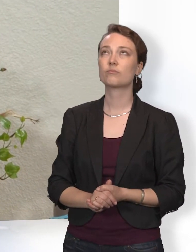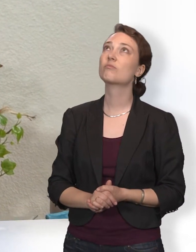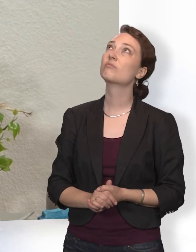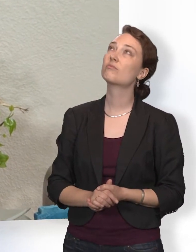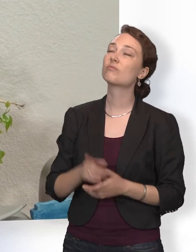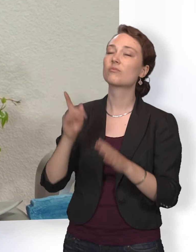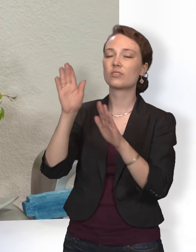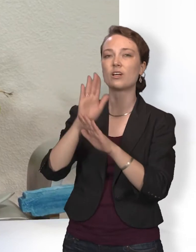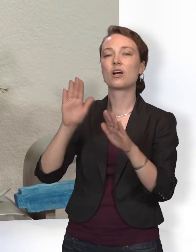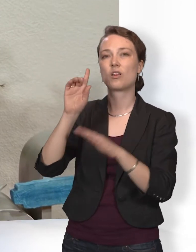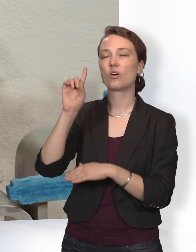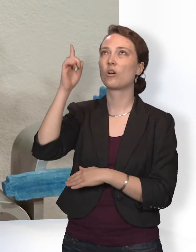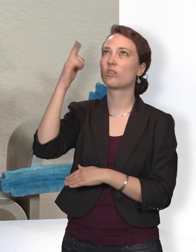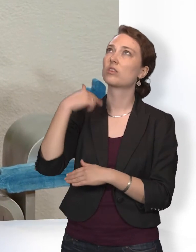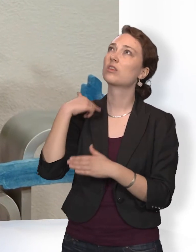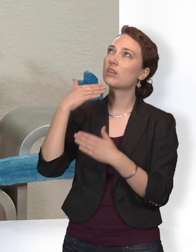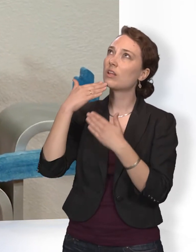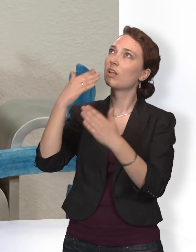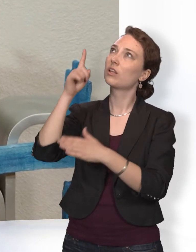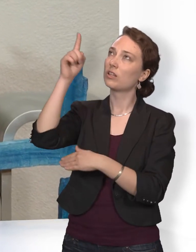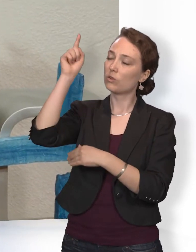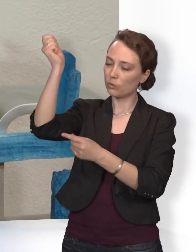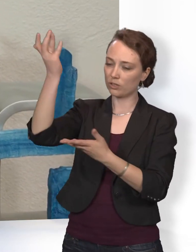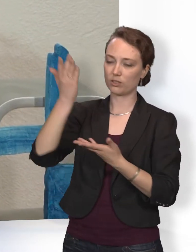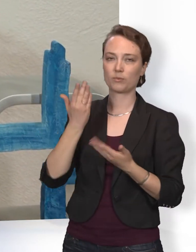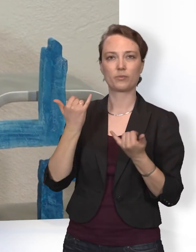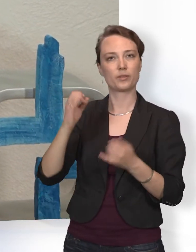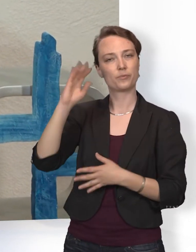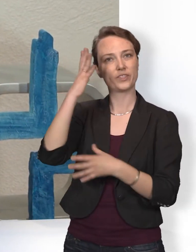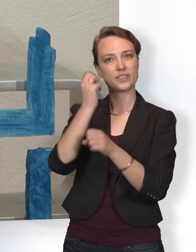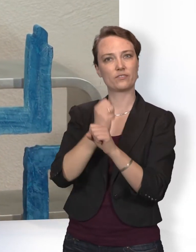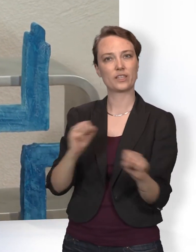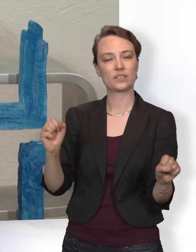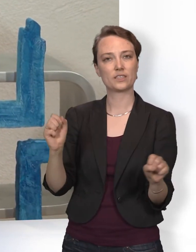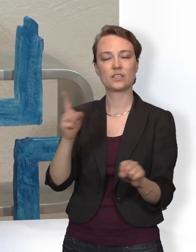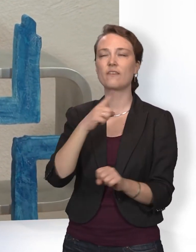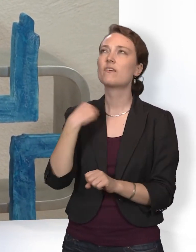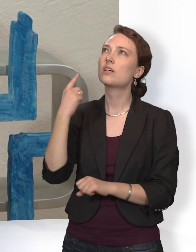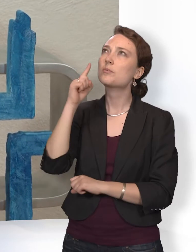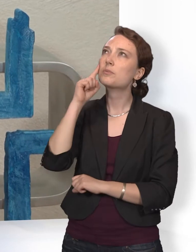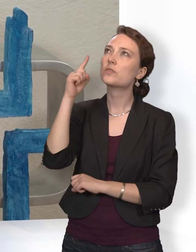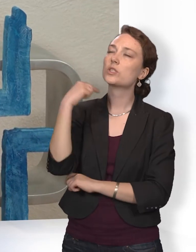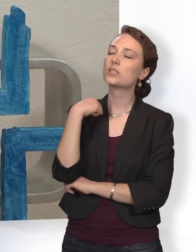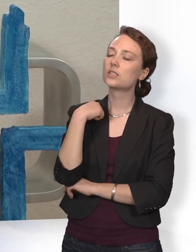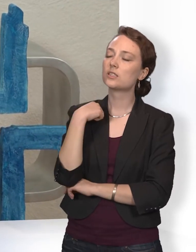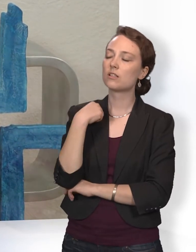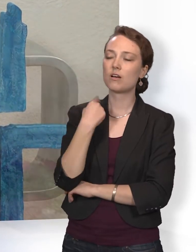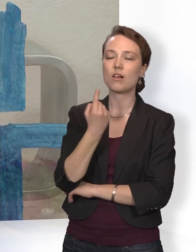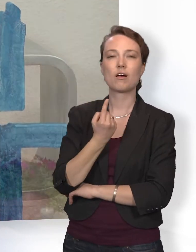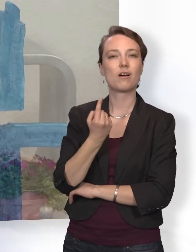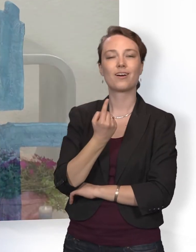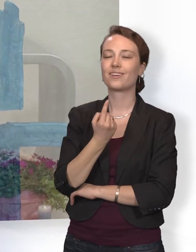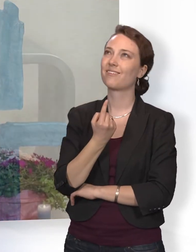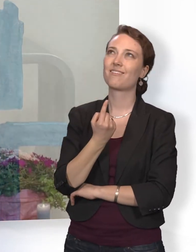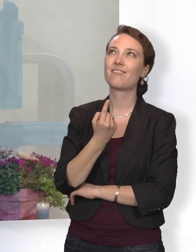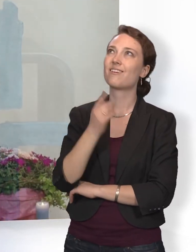Heiliger Gott, wir danken dir für dieses Pfingstfest. Wir machen uns bewusst, wir sind nicht allein. Du hast uns deinen